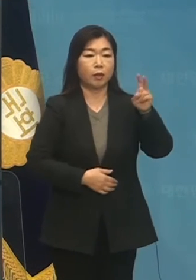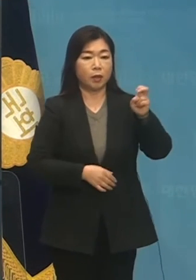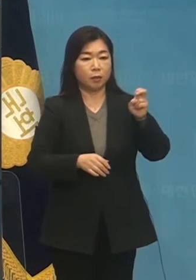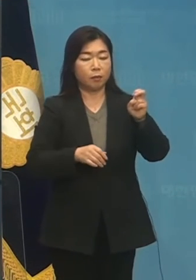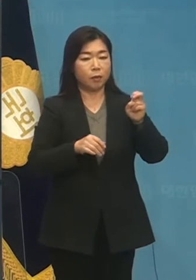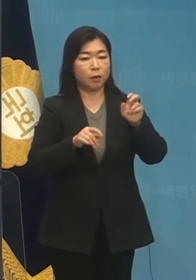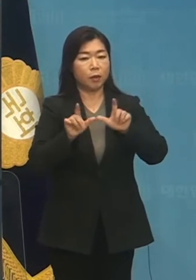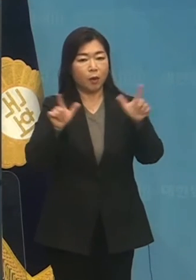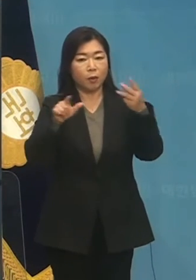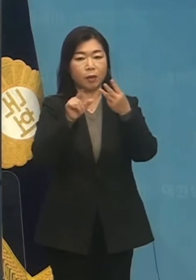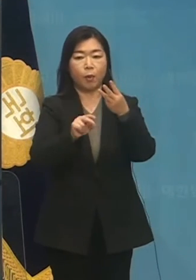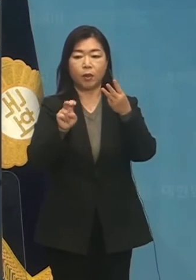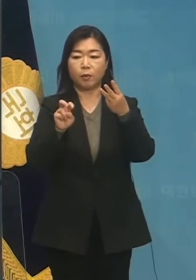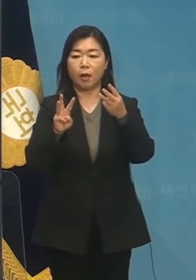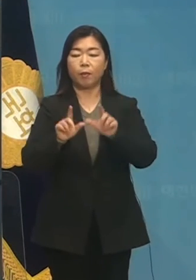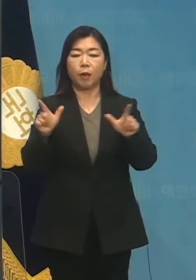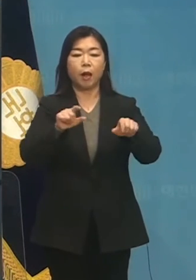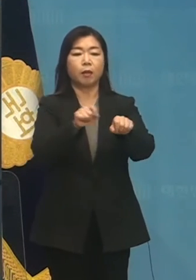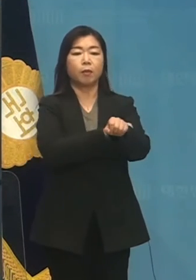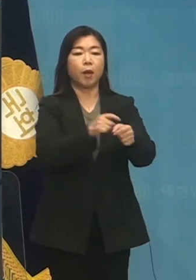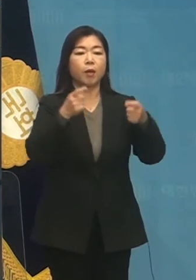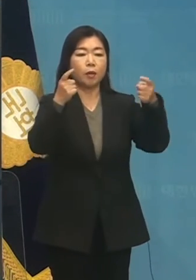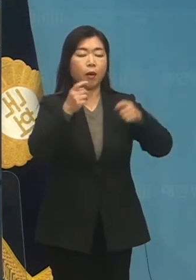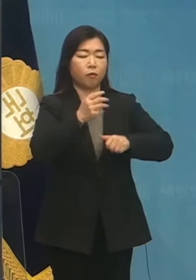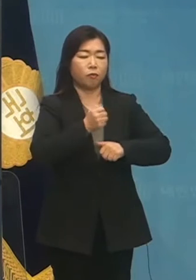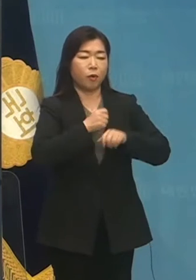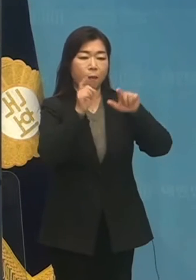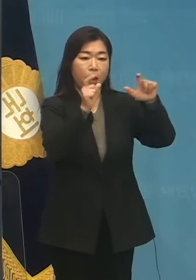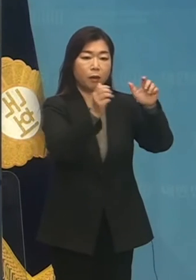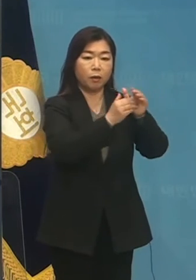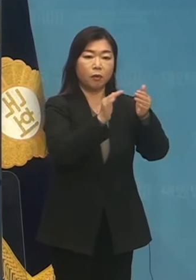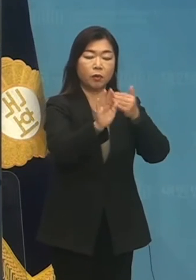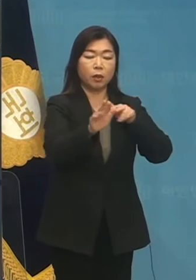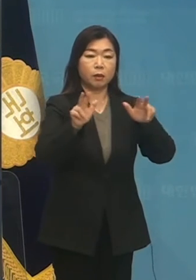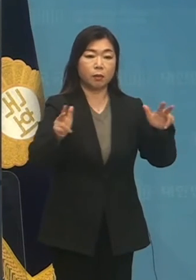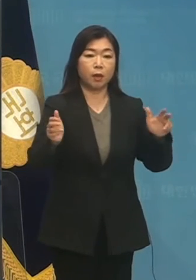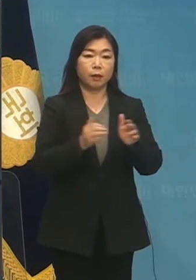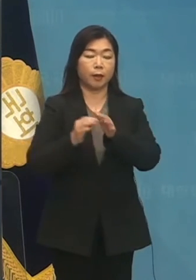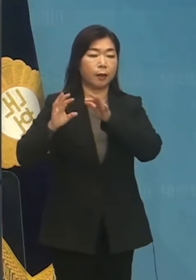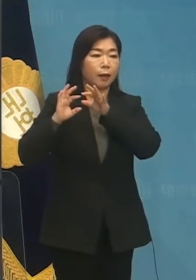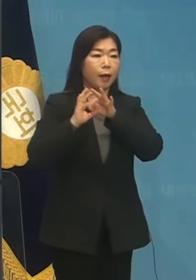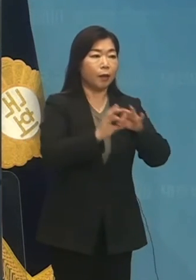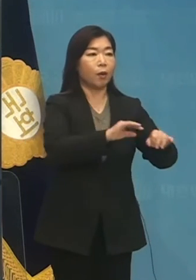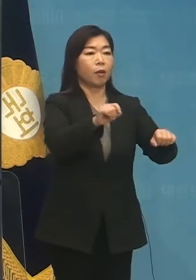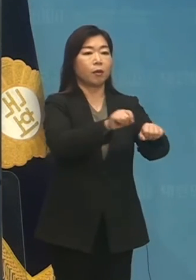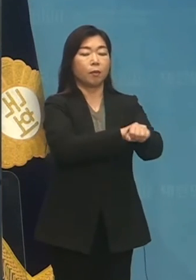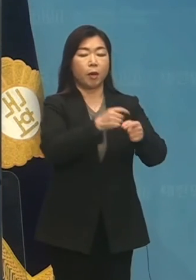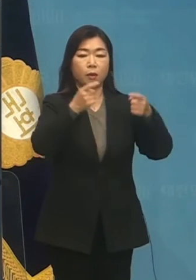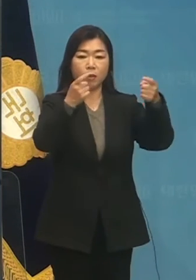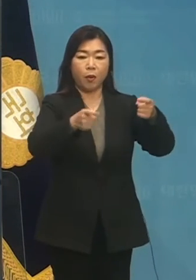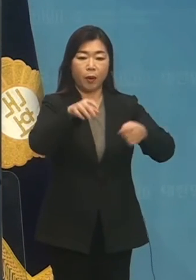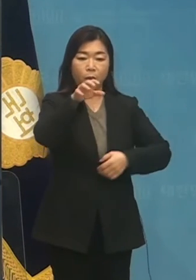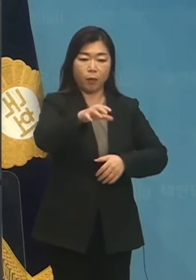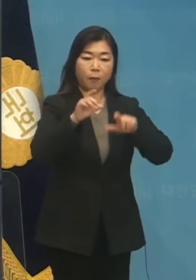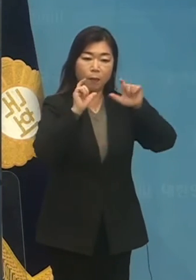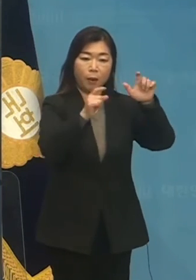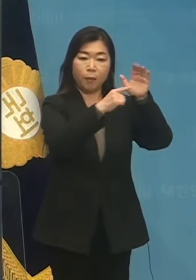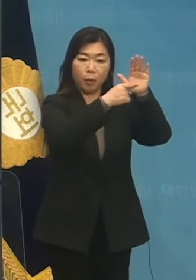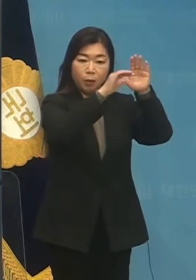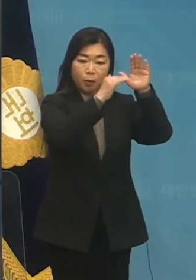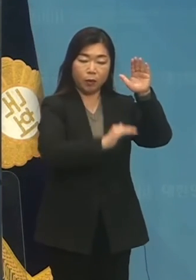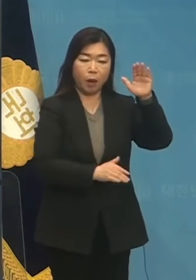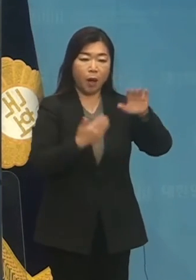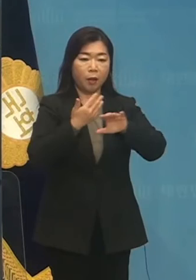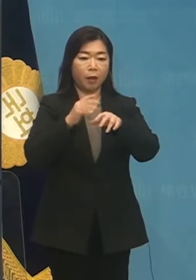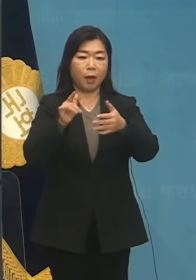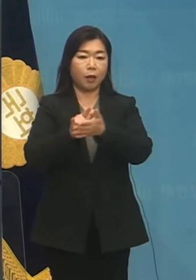2020년 3월 23일 특별여행주의보 발령 후 지금까지 지속적으로 특별여행주의보 발령하고